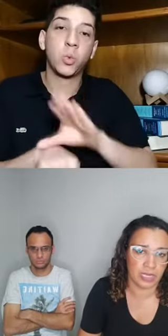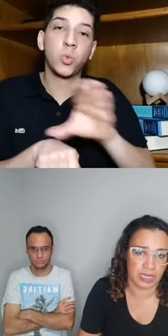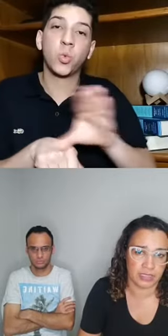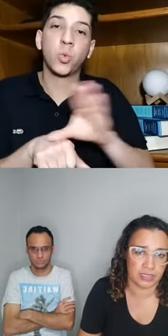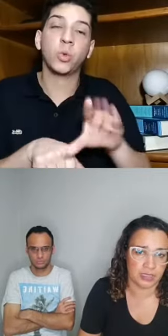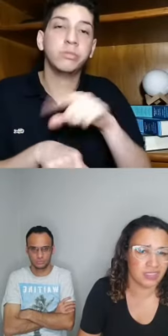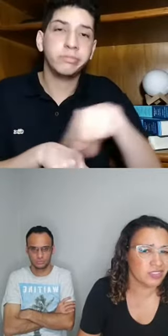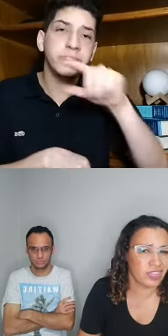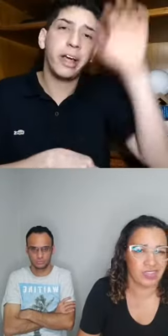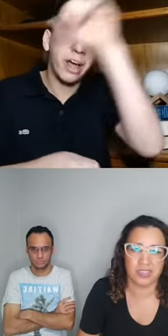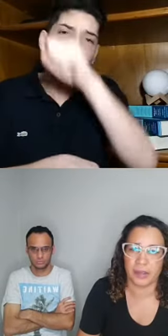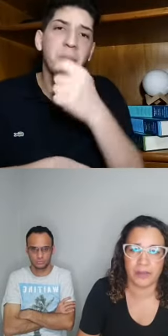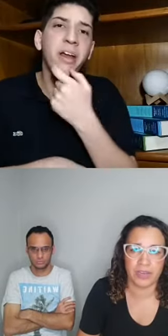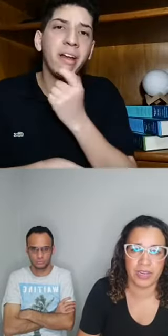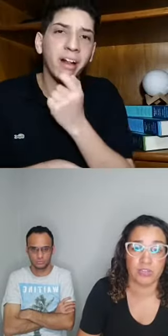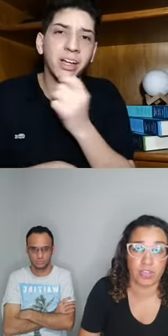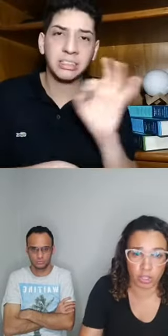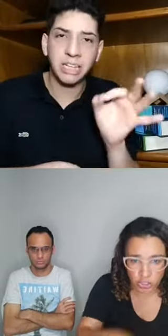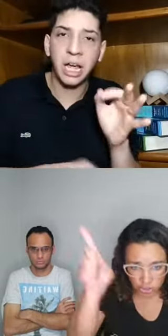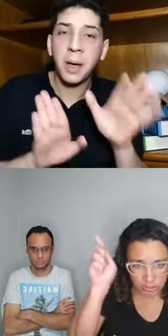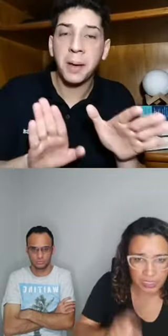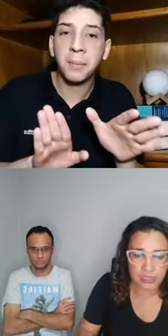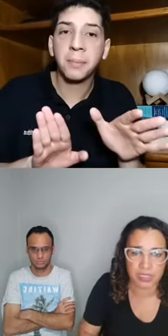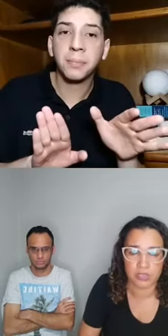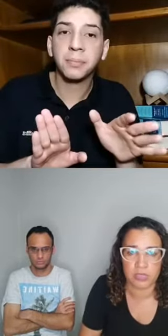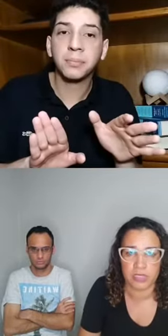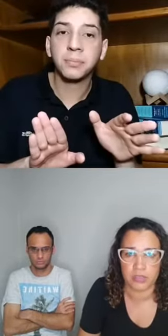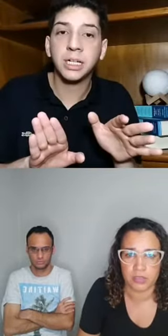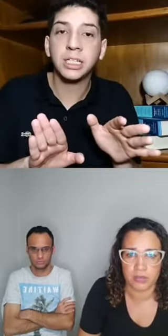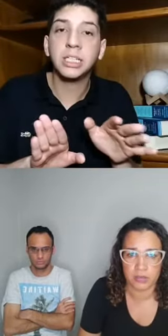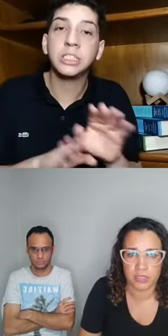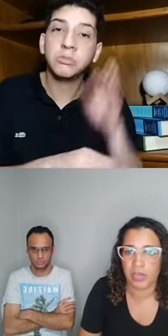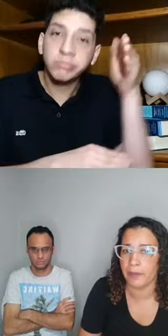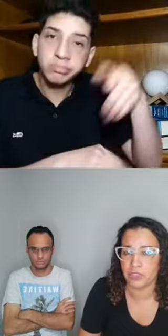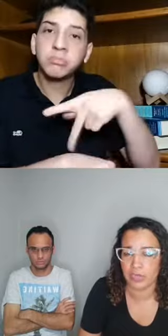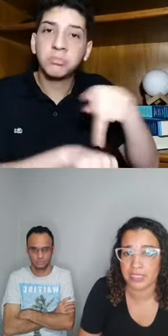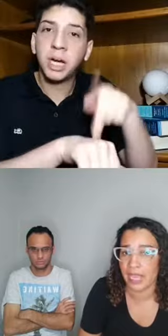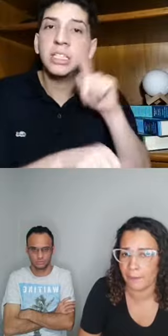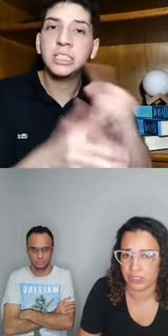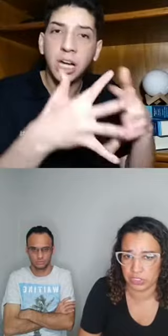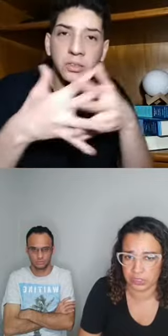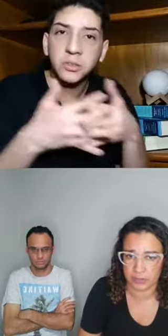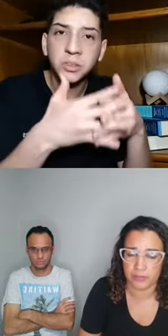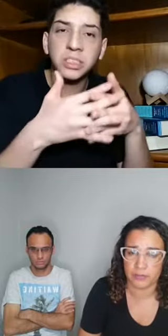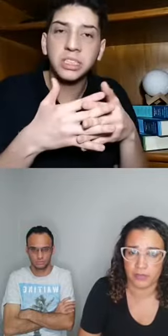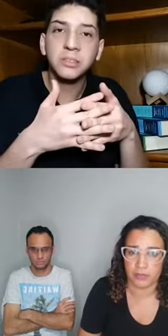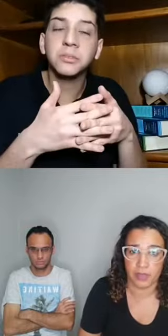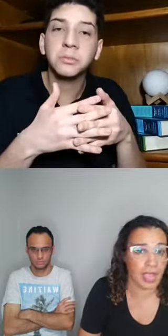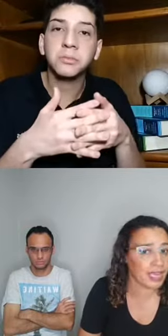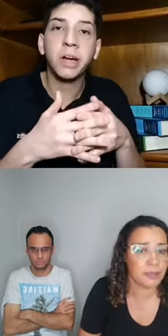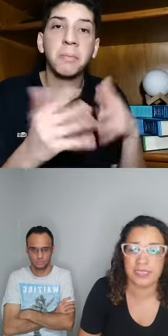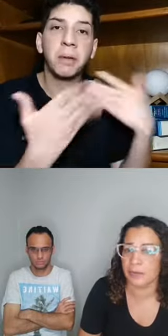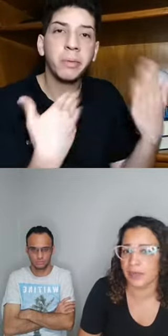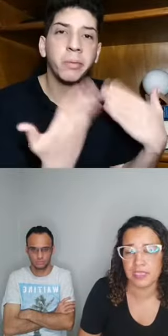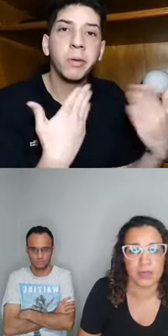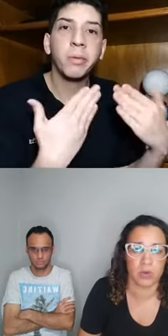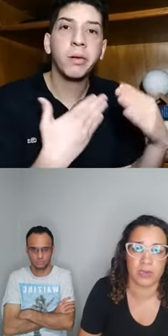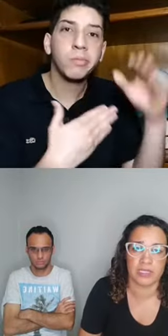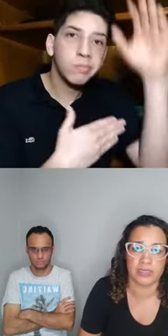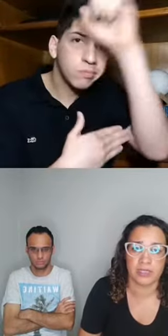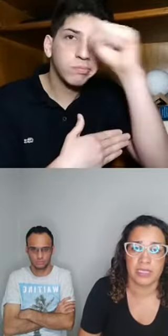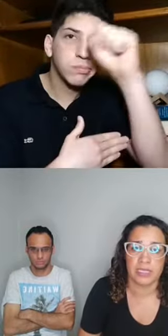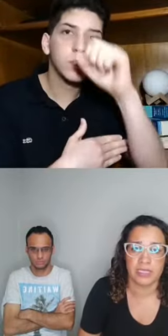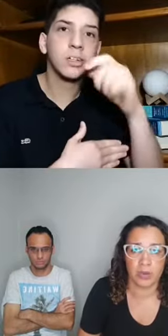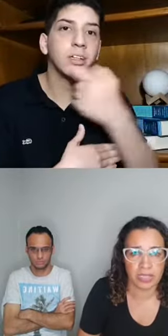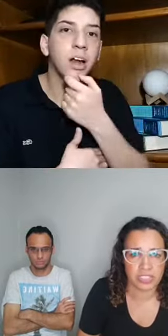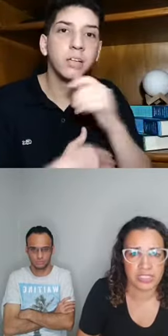aprende o inglês. Gente, você não aprende inglês, não. Agora te juro que você vai nos Estados Unidos. Você não aprende inglês rapidinho. A Libras é a mesma